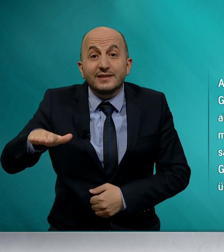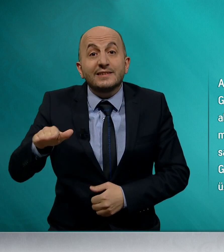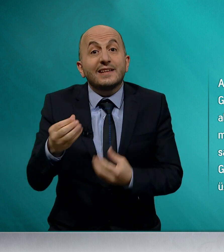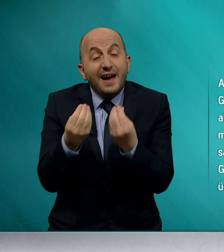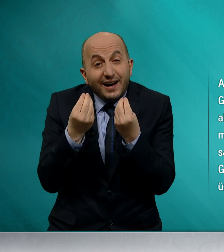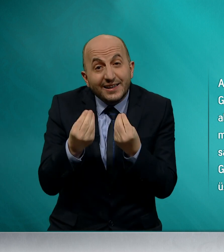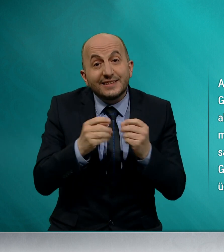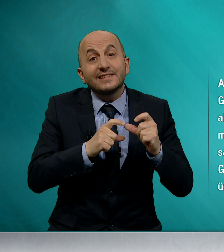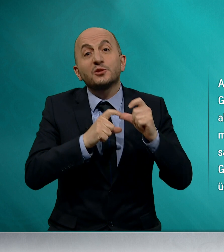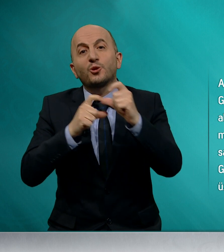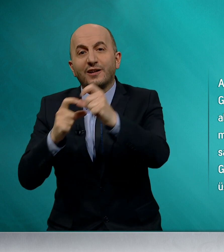çocukların hatırını soralım.